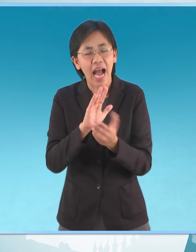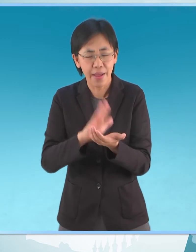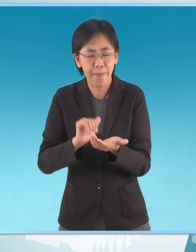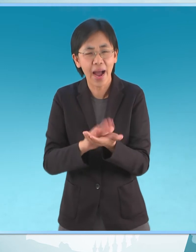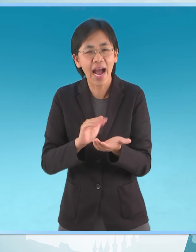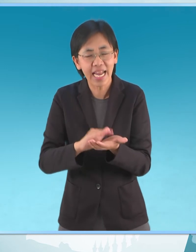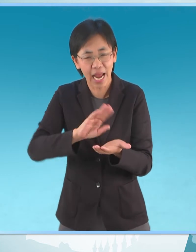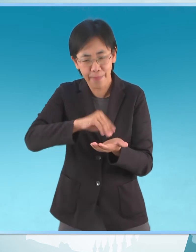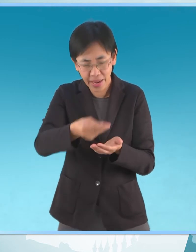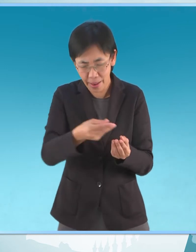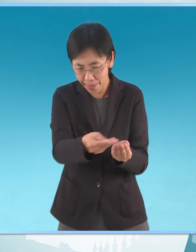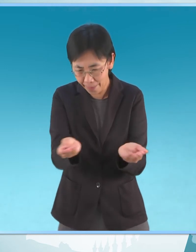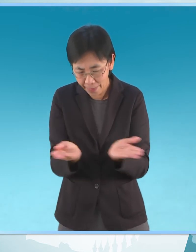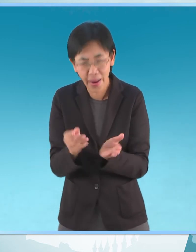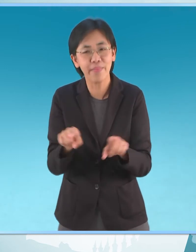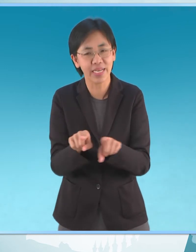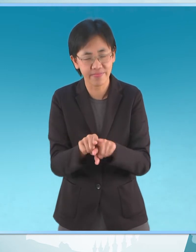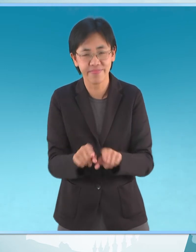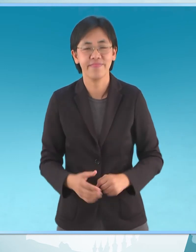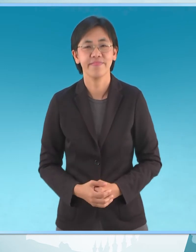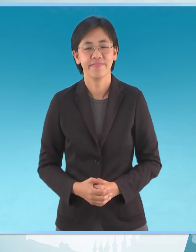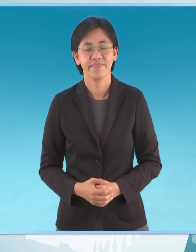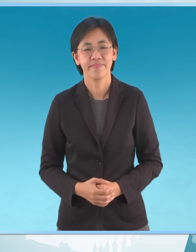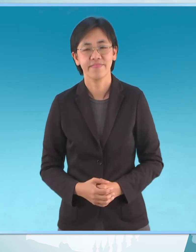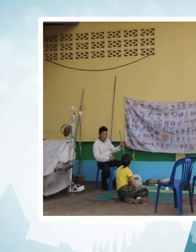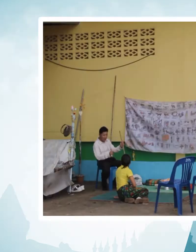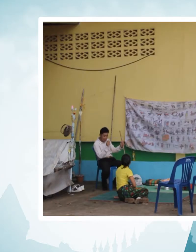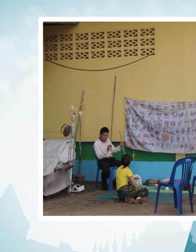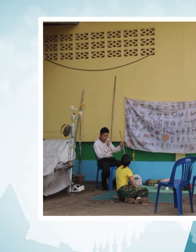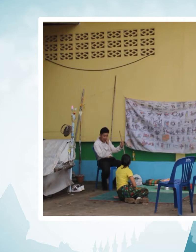คล้ายๆกับการเปิดไพ่เป็นไพ่ทาโร่ไพ่ยิปซีนั่นเองครับ